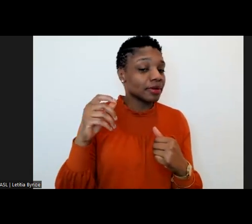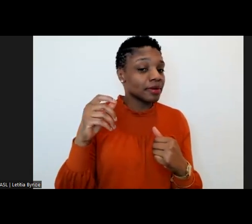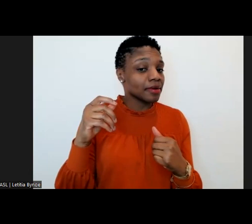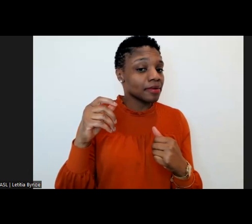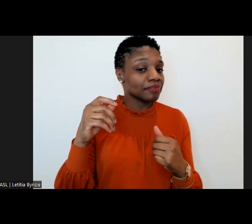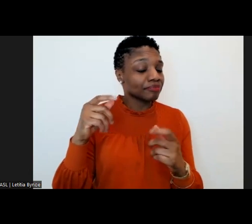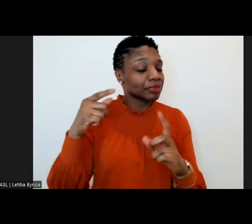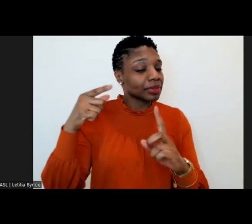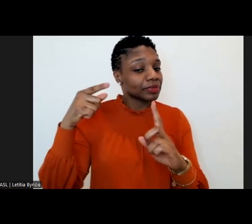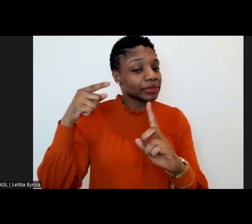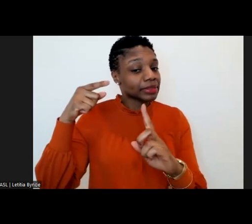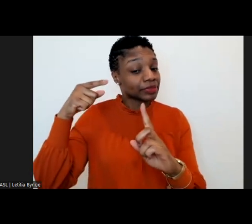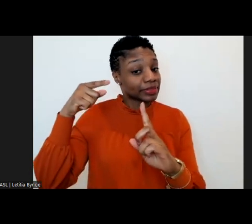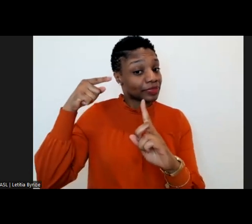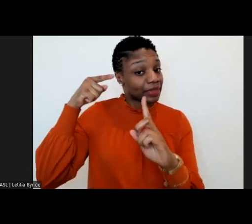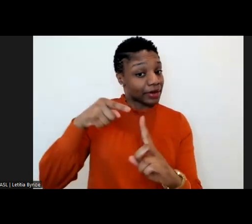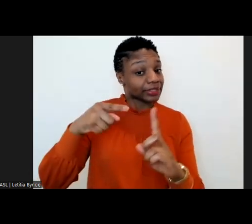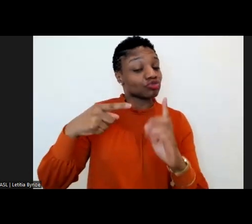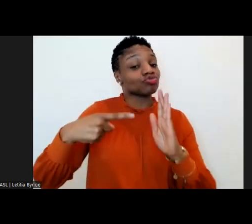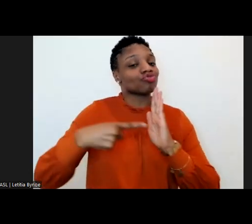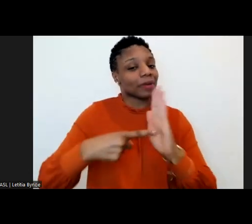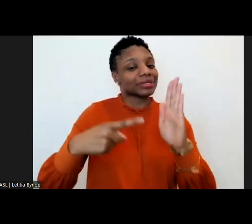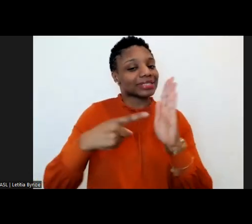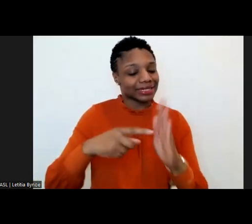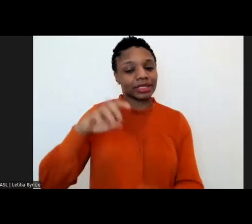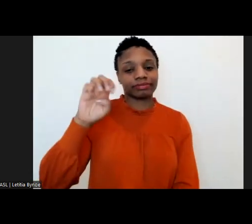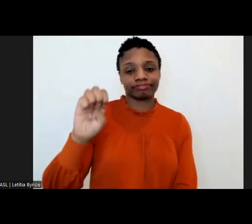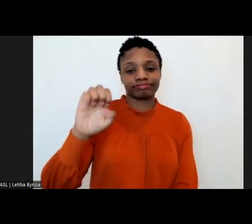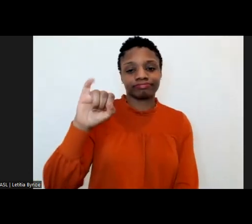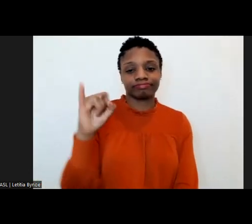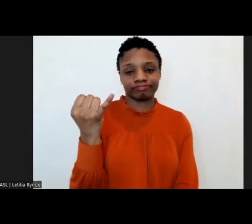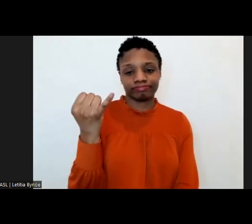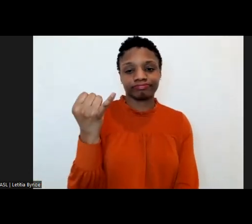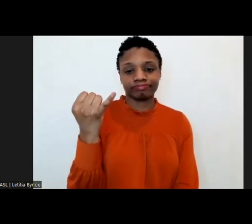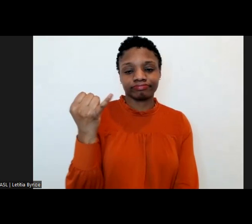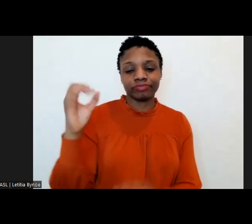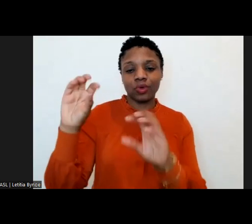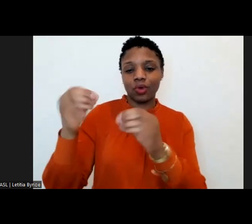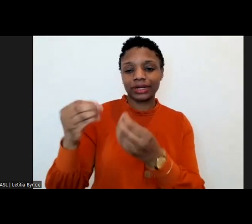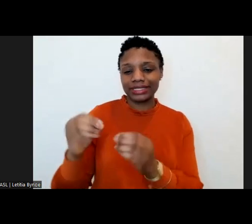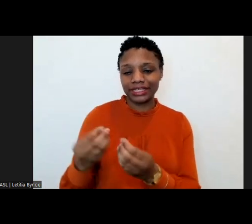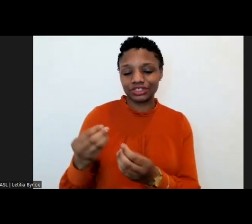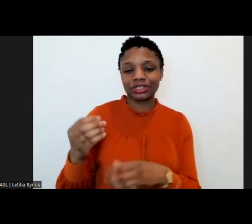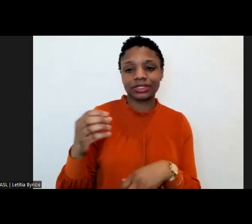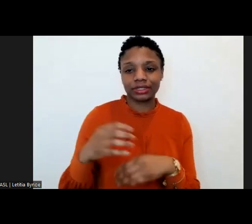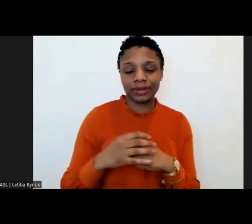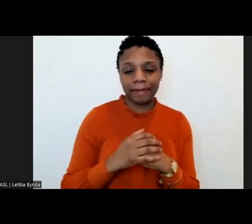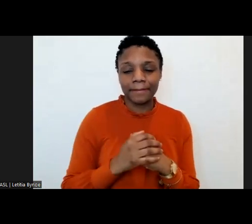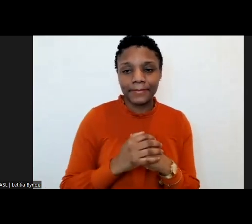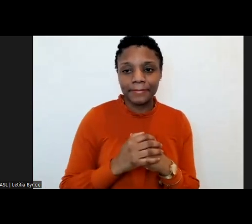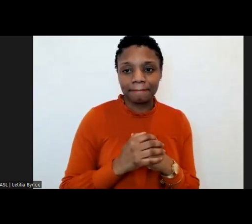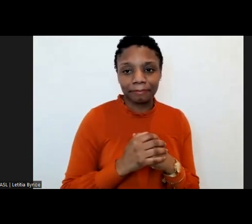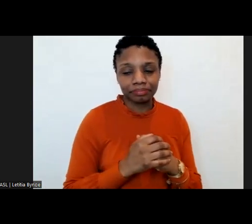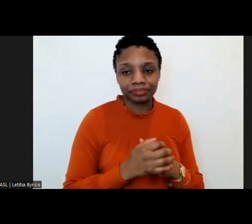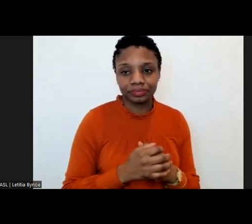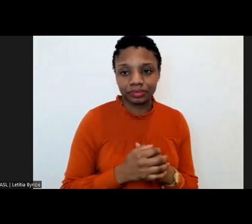sopesado su y están representando específicamente en los intereses de organizaciones